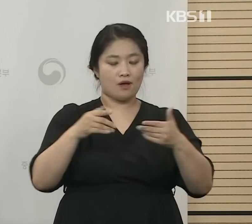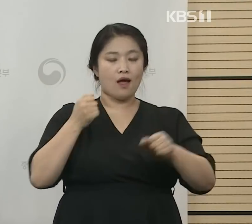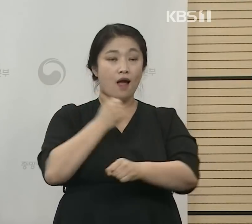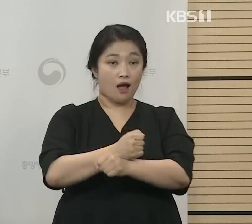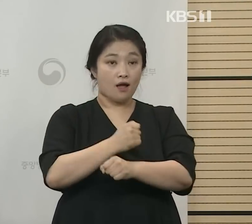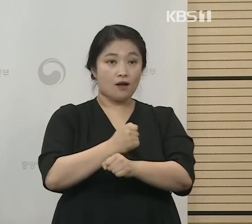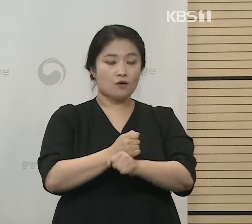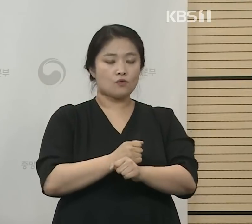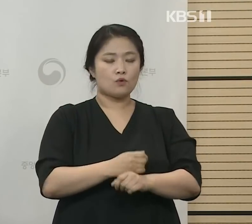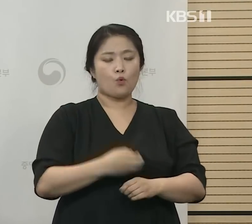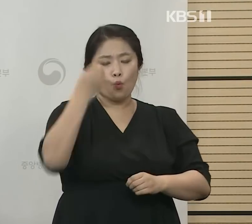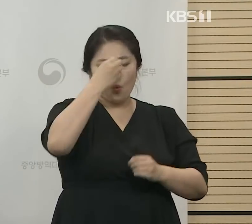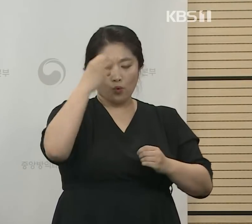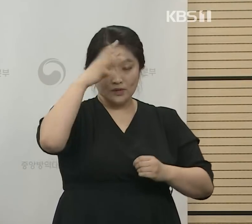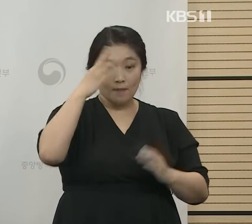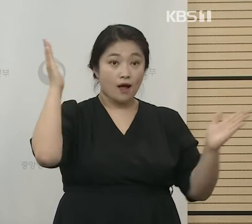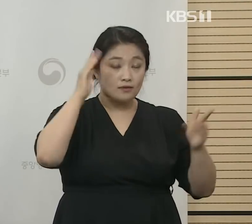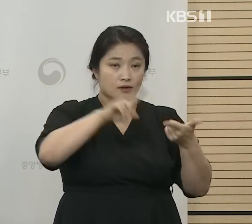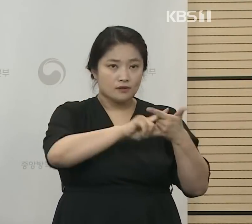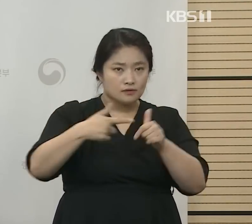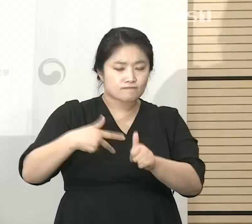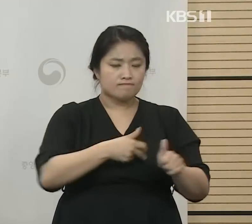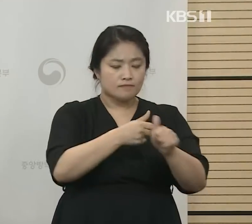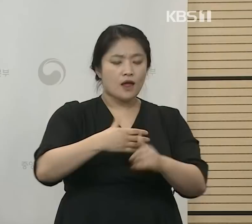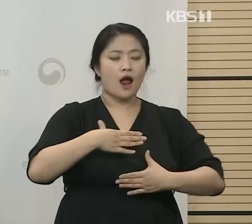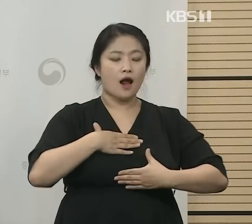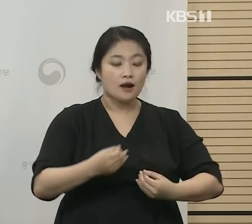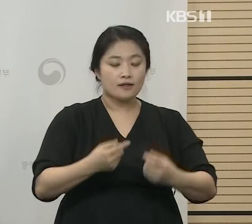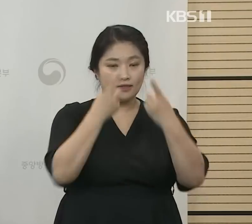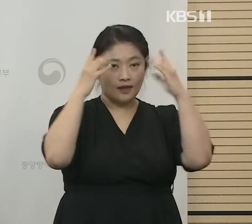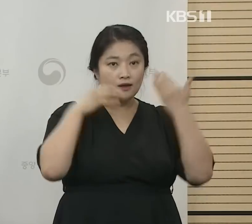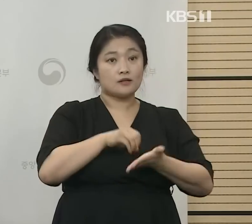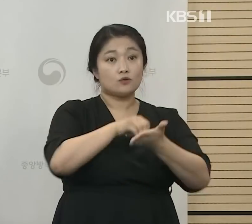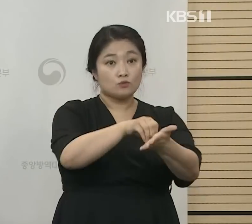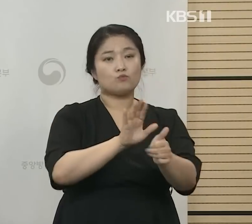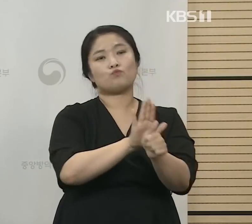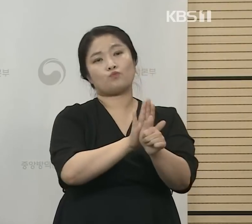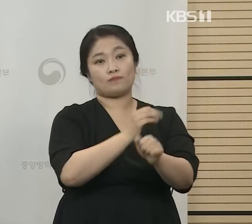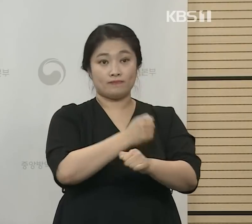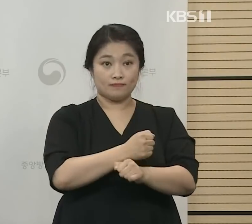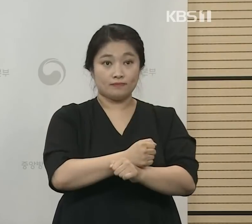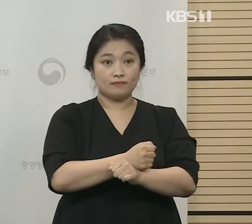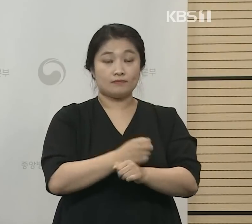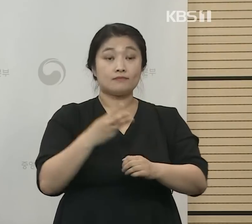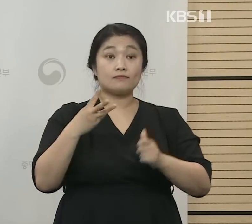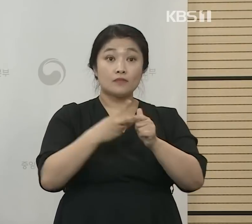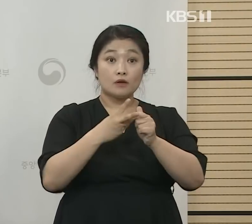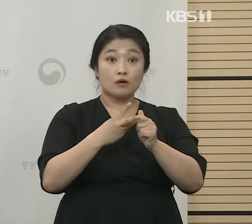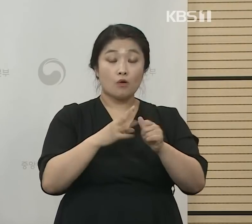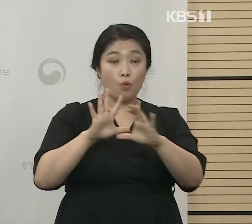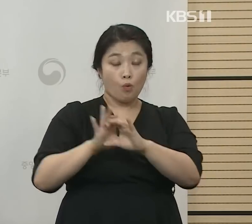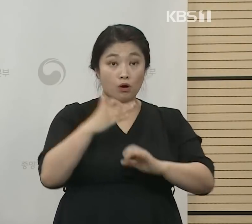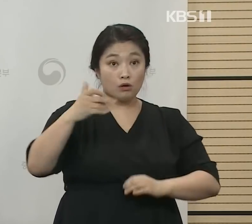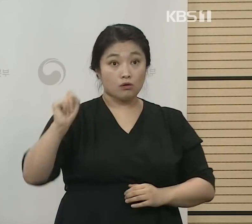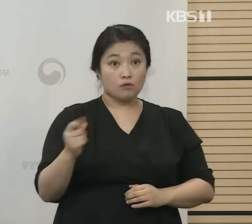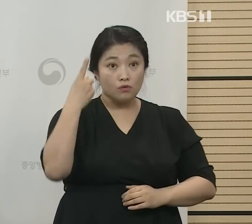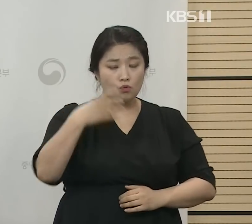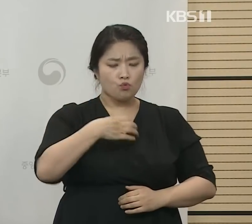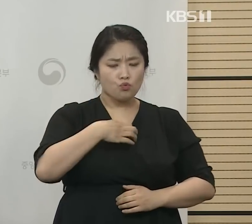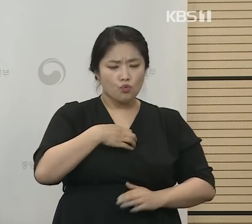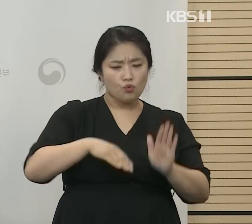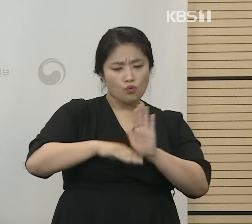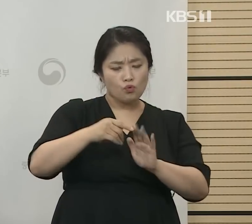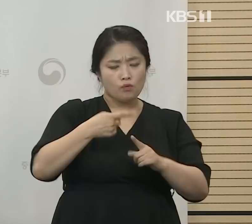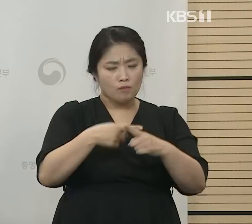본격화하고 수험생 접종을 통해 안전한 대입 준비를 지원하겠습니다. 셋째, 코로나19로 인한